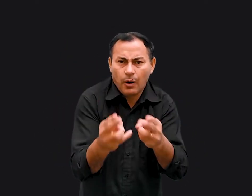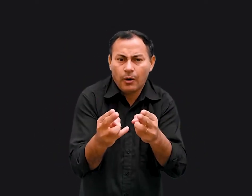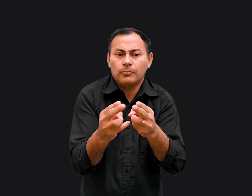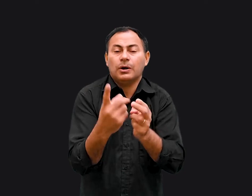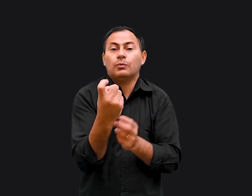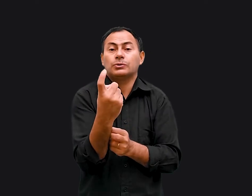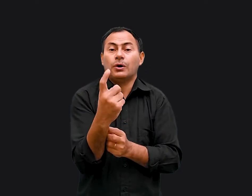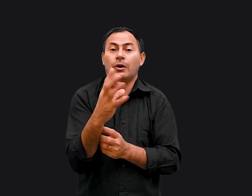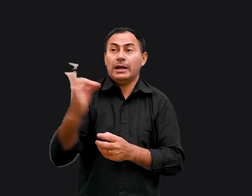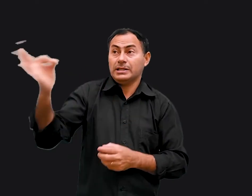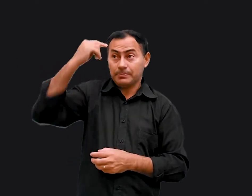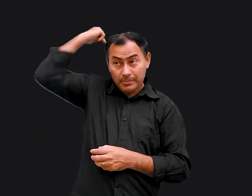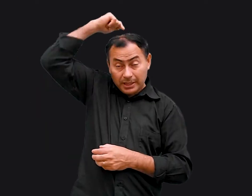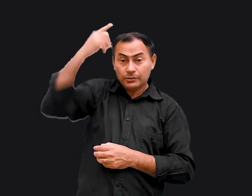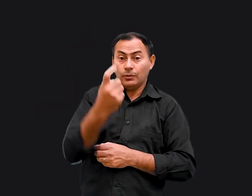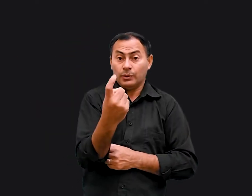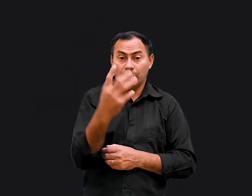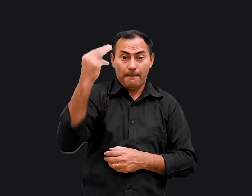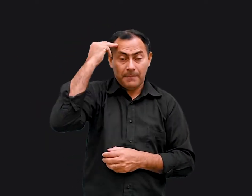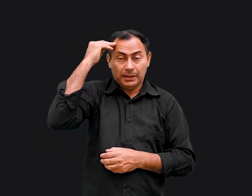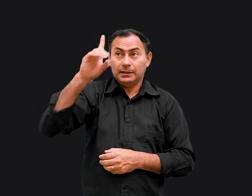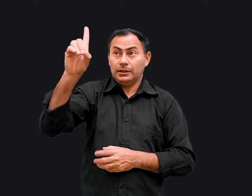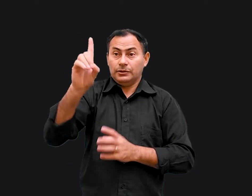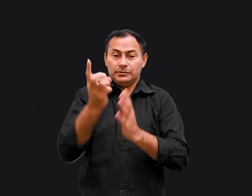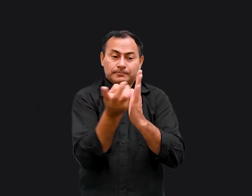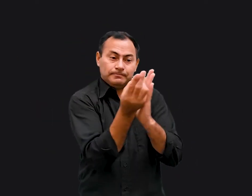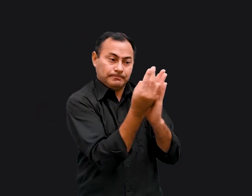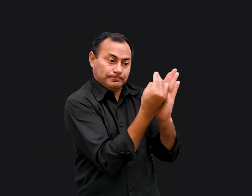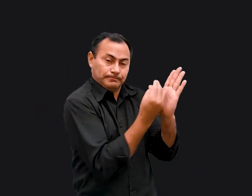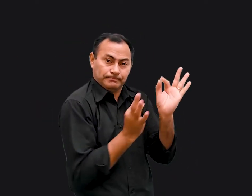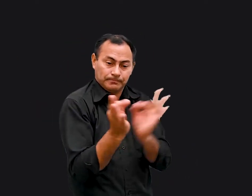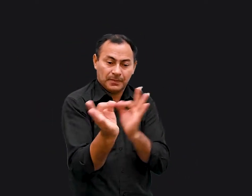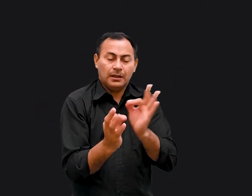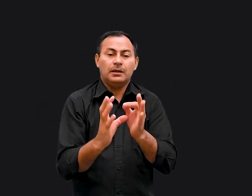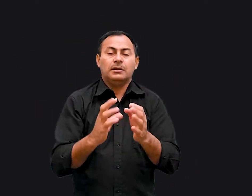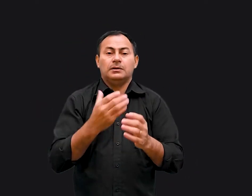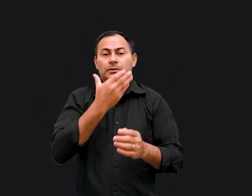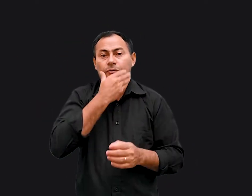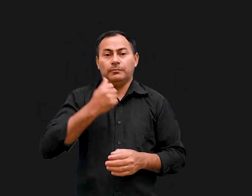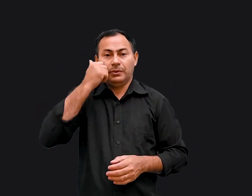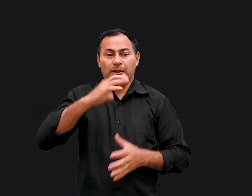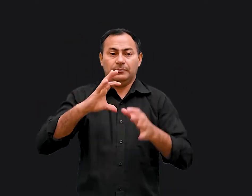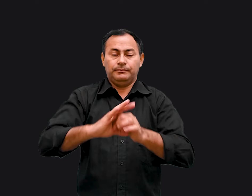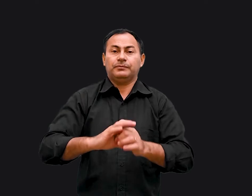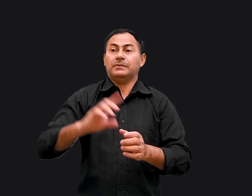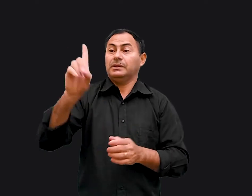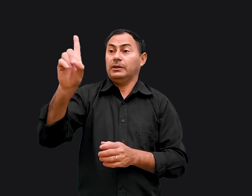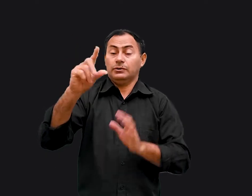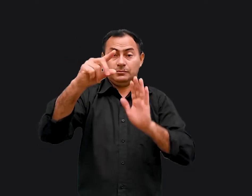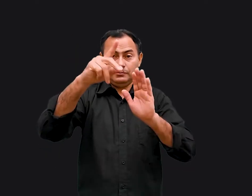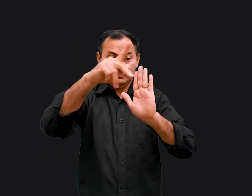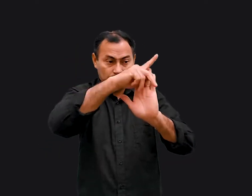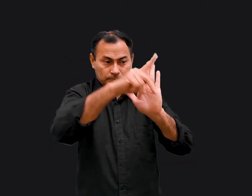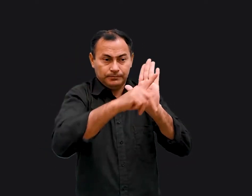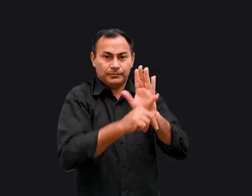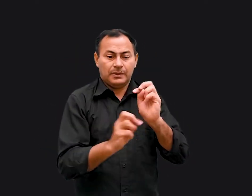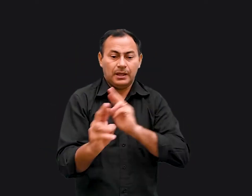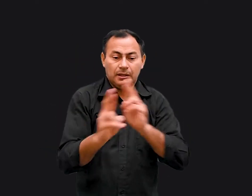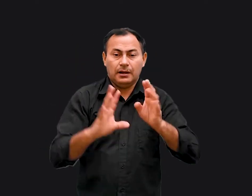só espírito e mente. Deus desenhou essa relação física e sexualmente. Deus projetou essa relação física